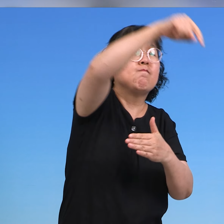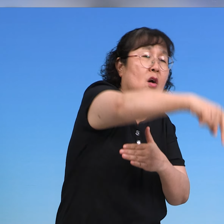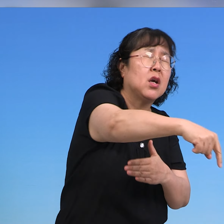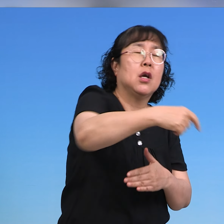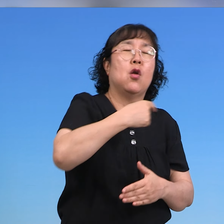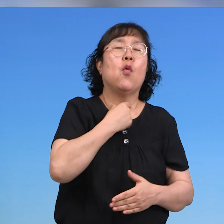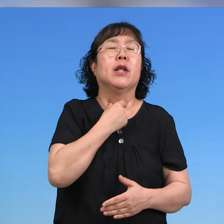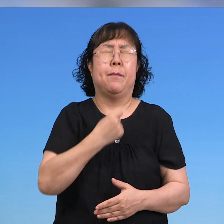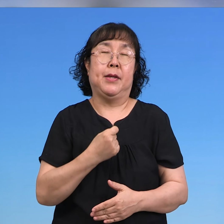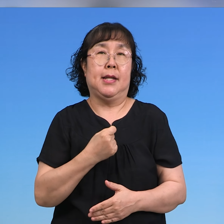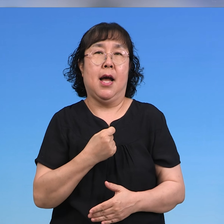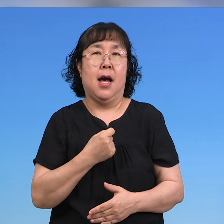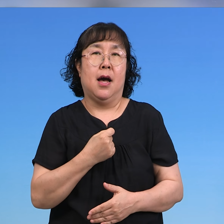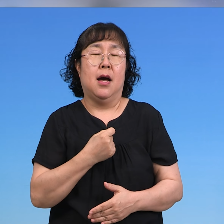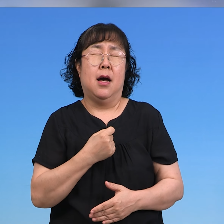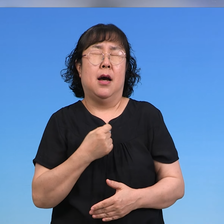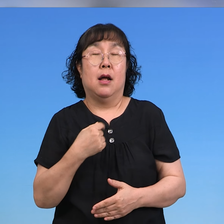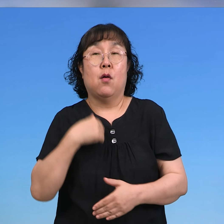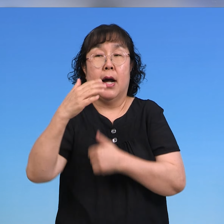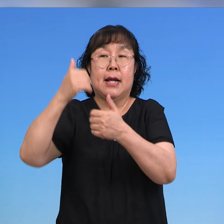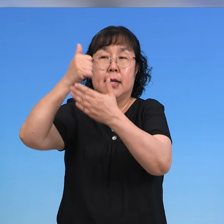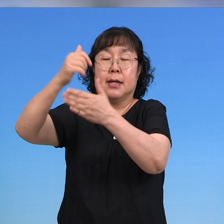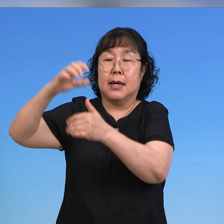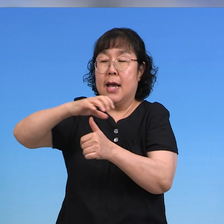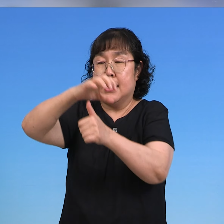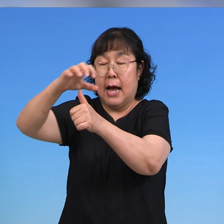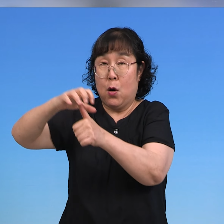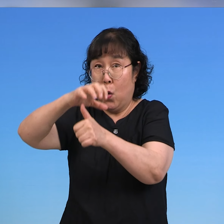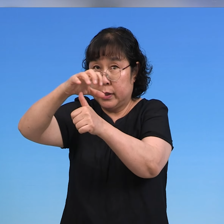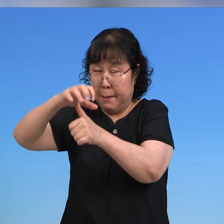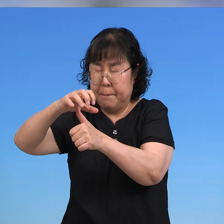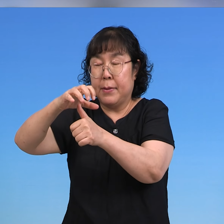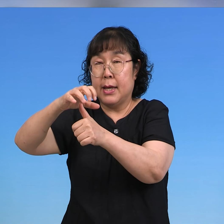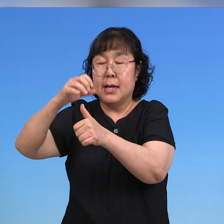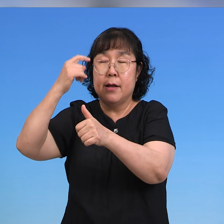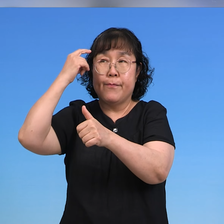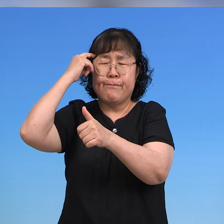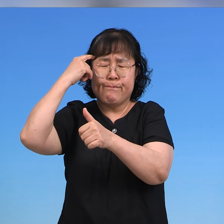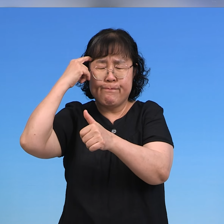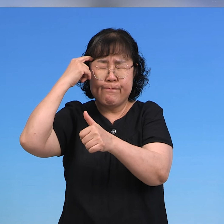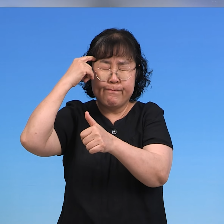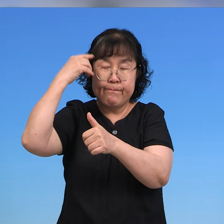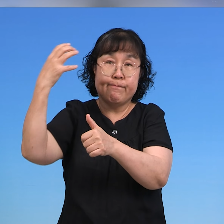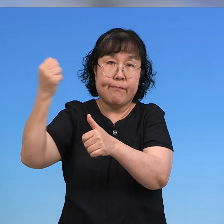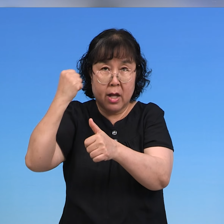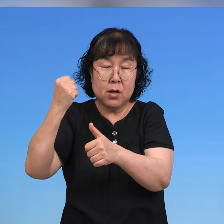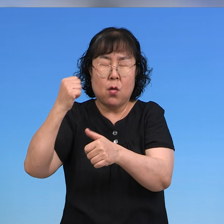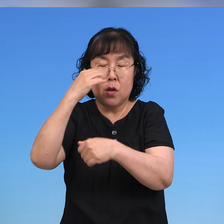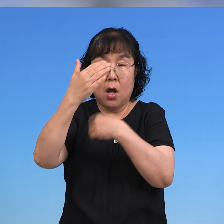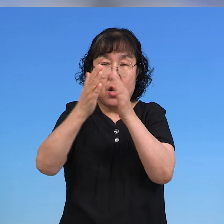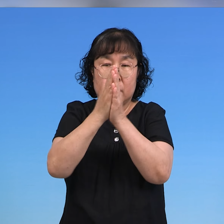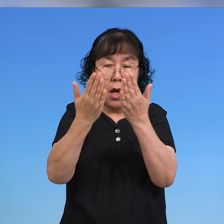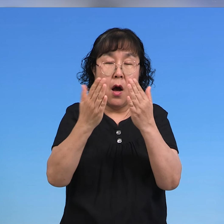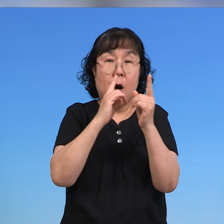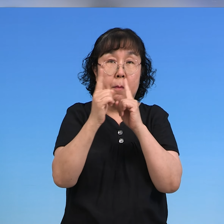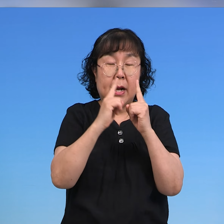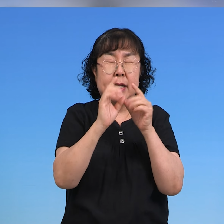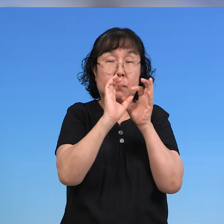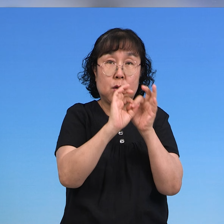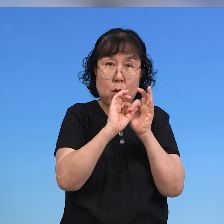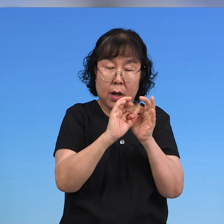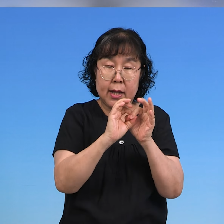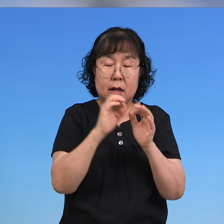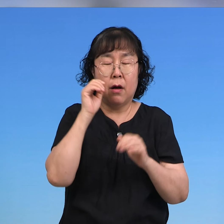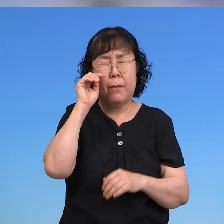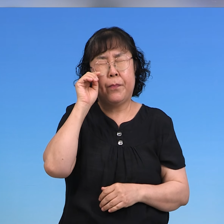하나님께 사로잡힌 상상력을 가지고 말씀이 우리로 하여금 이제 내가 이제 장차 하나님 은혜를 구하면서